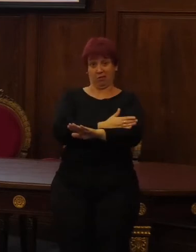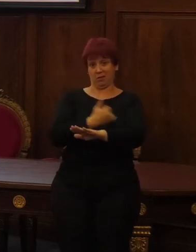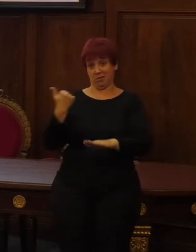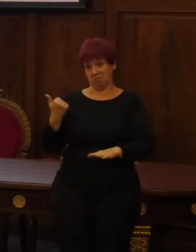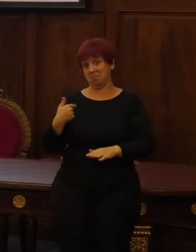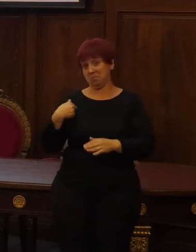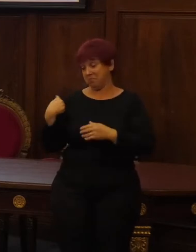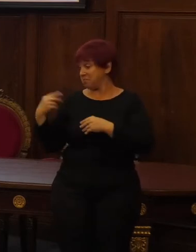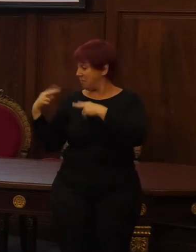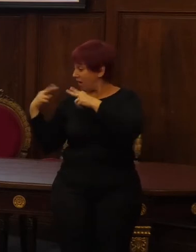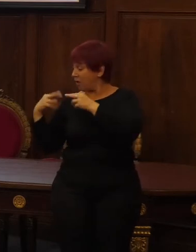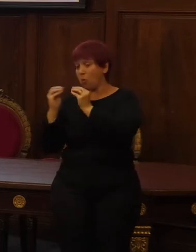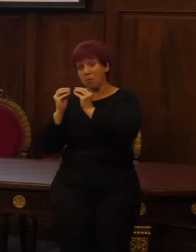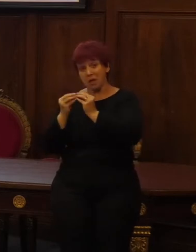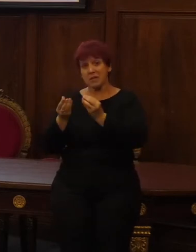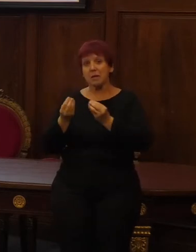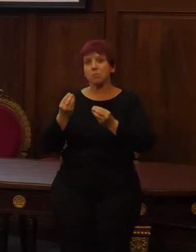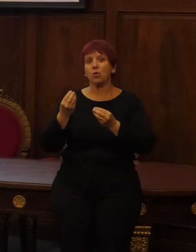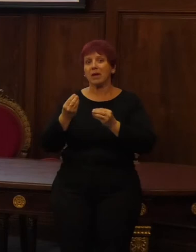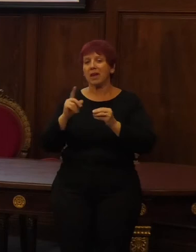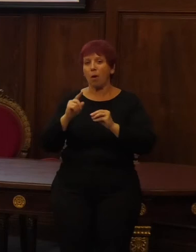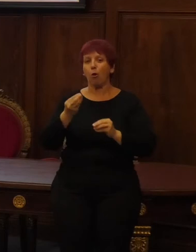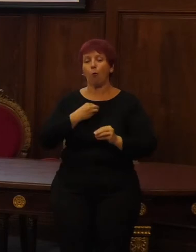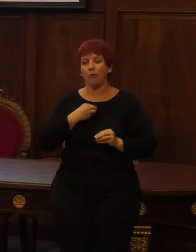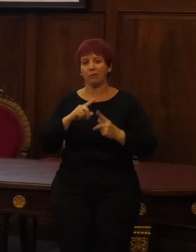recién. Porque también es una cuestión de votos